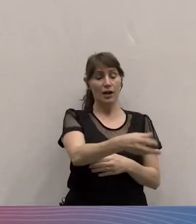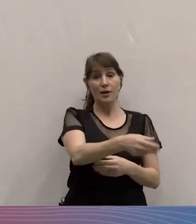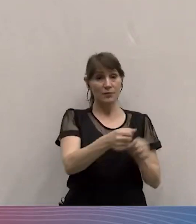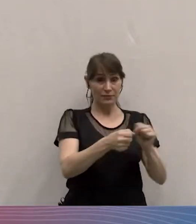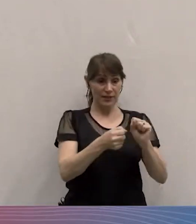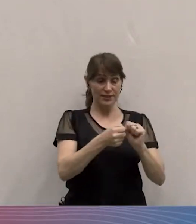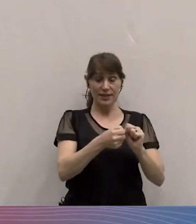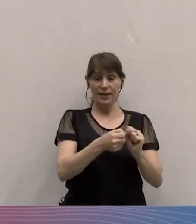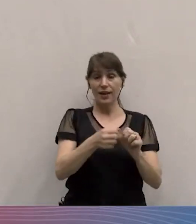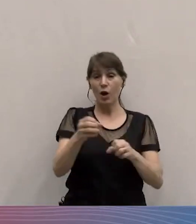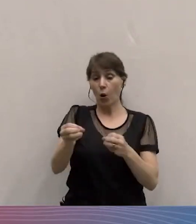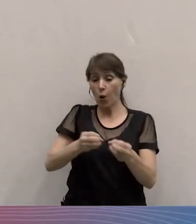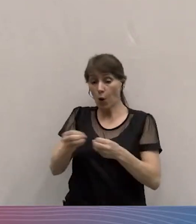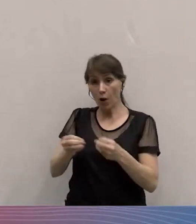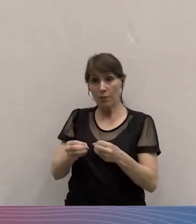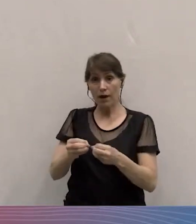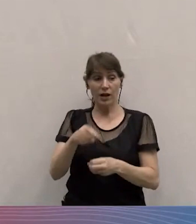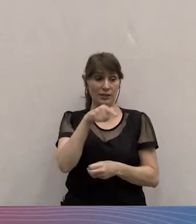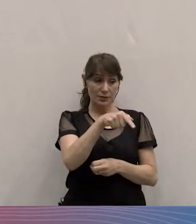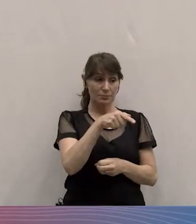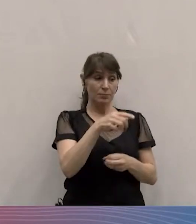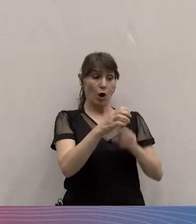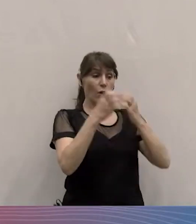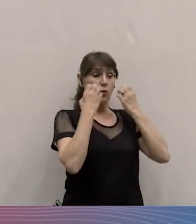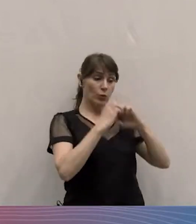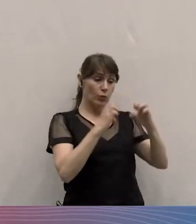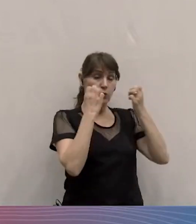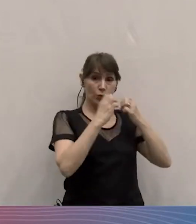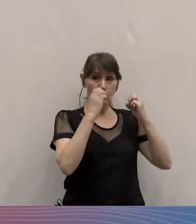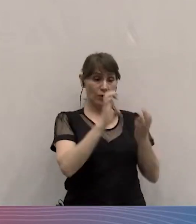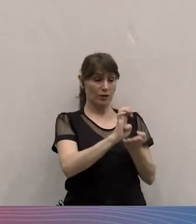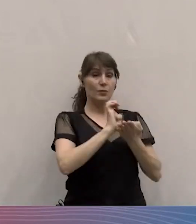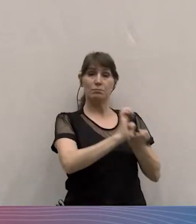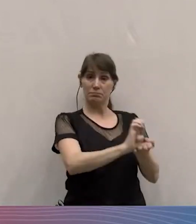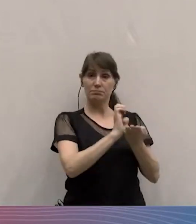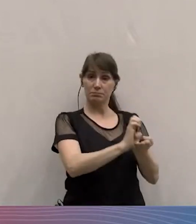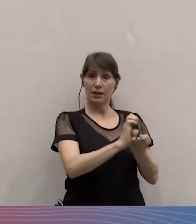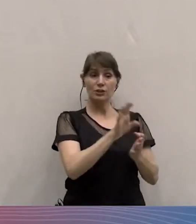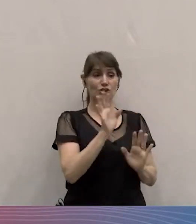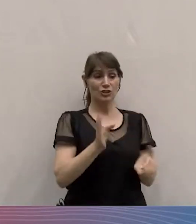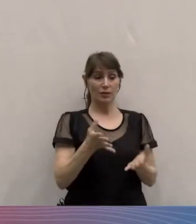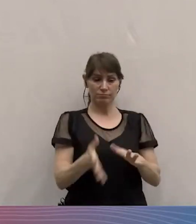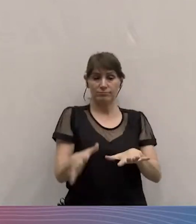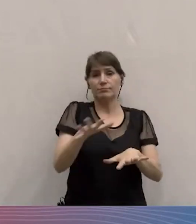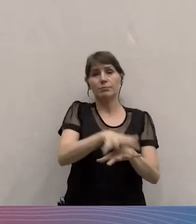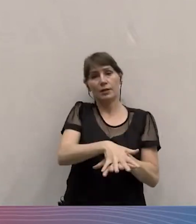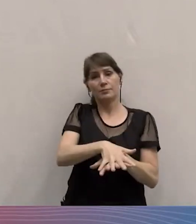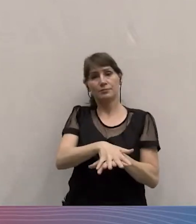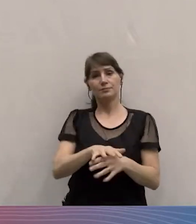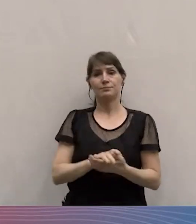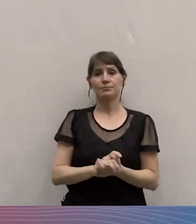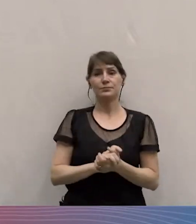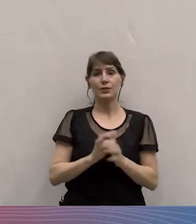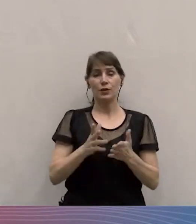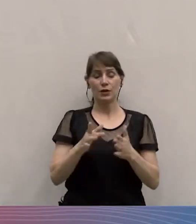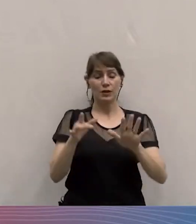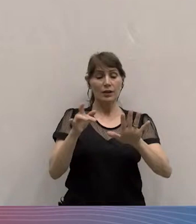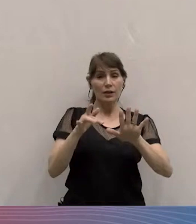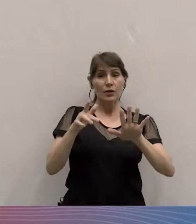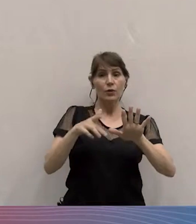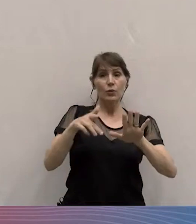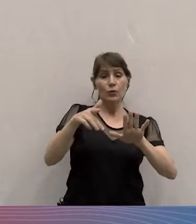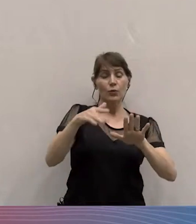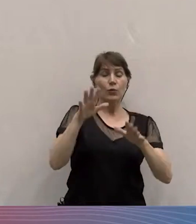funcionarem, né? Sair para pregar evangelho, fazer comportagem, também já os coloca para cuidar na rede de